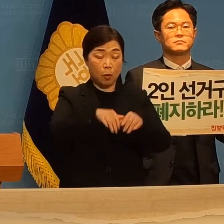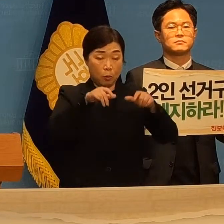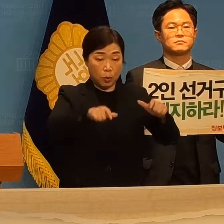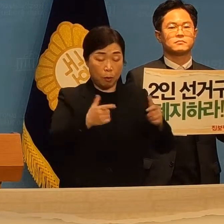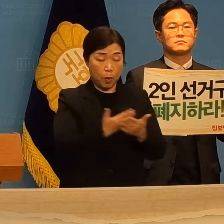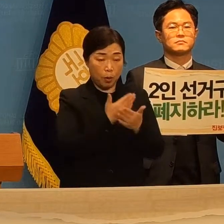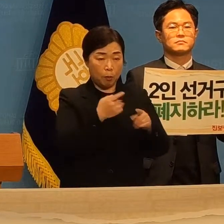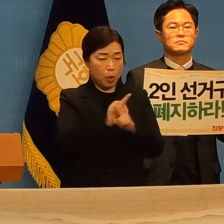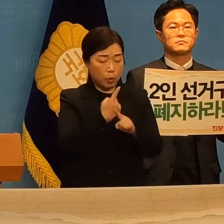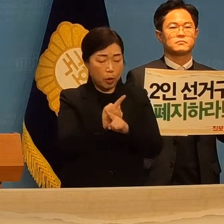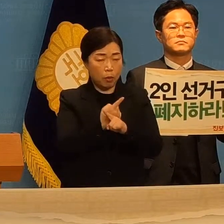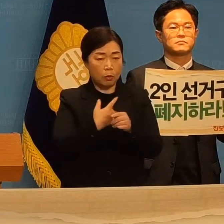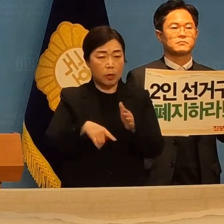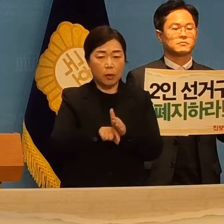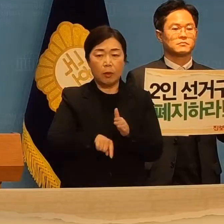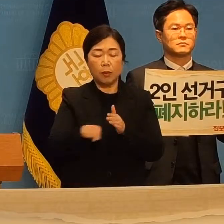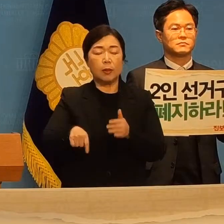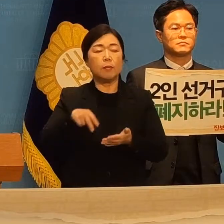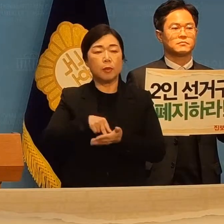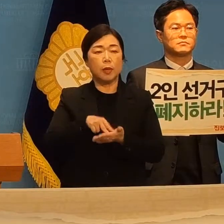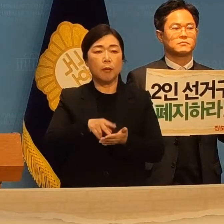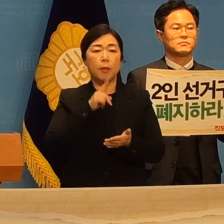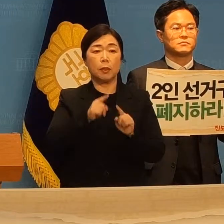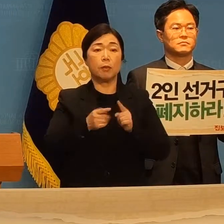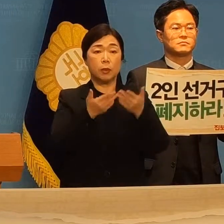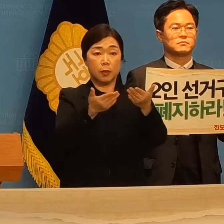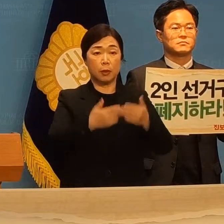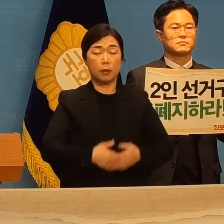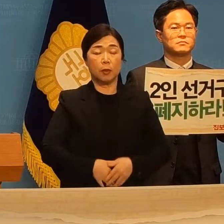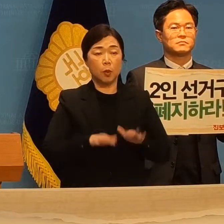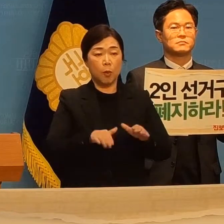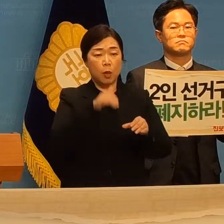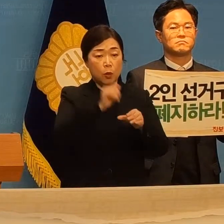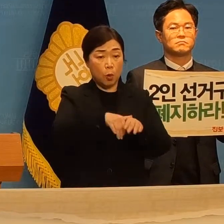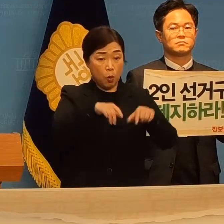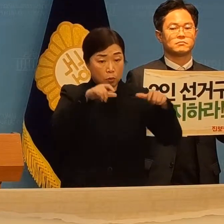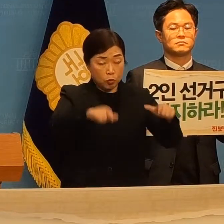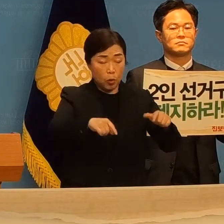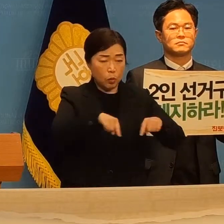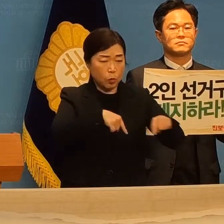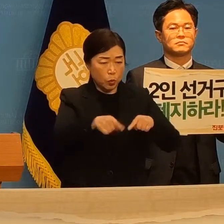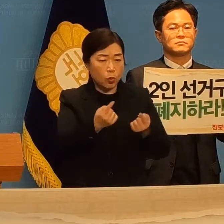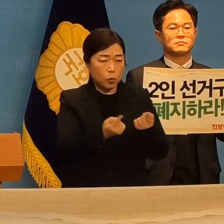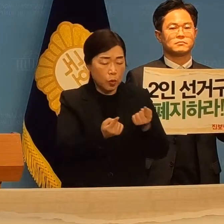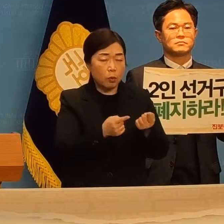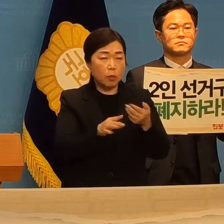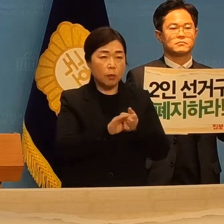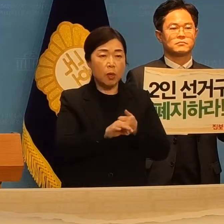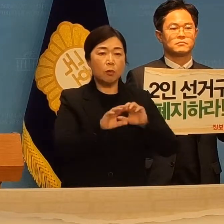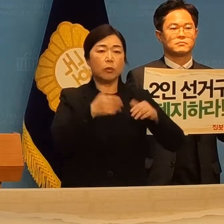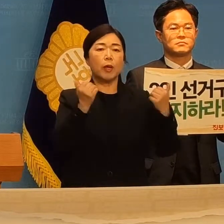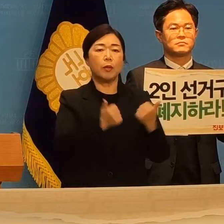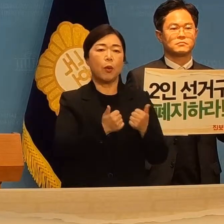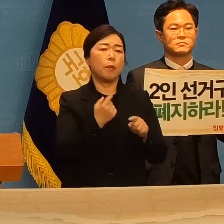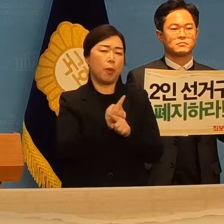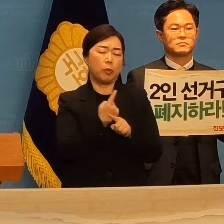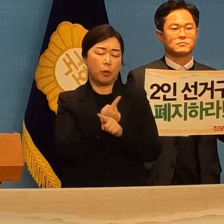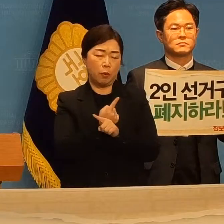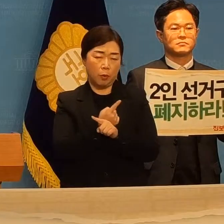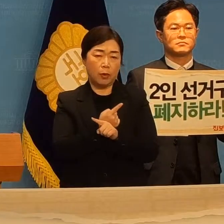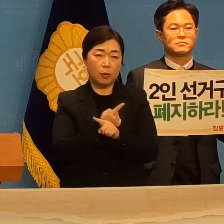진보당 노원구 위원의 의견 드리겠습니다. 먼저 이번 선거구 조정은 국회의원 선거구 변경으로